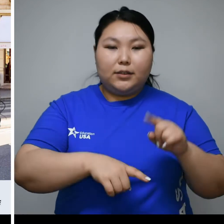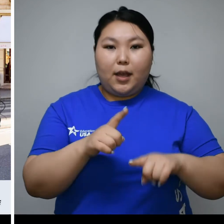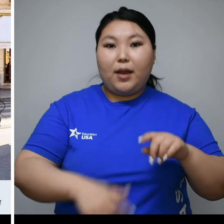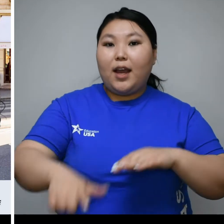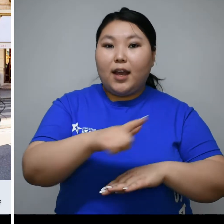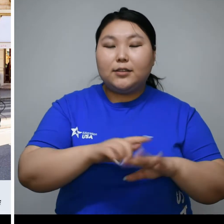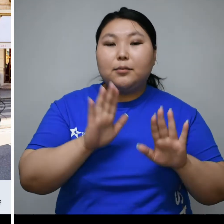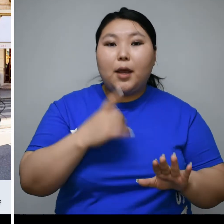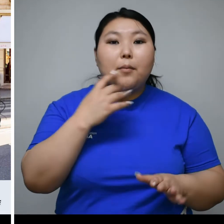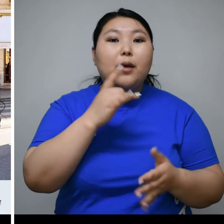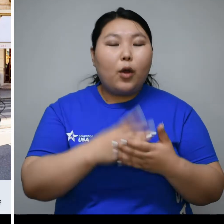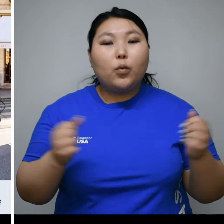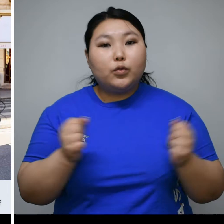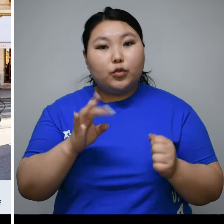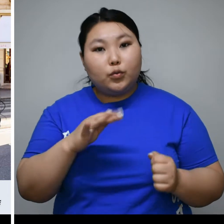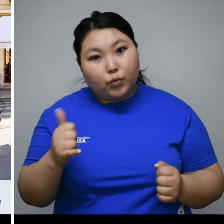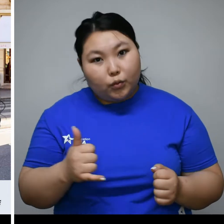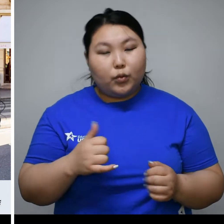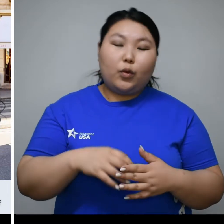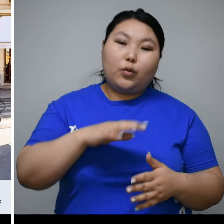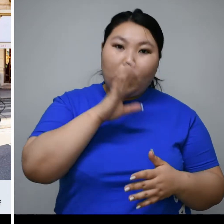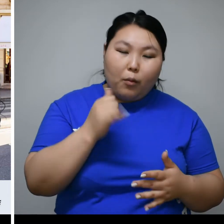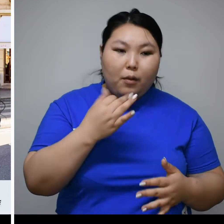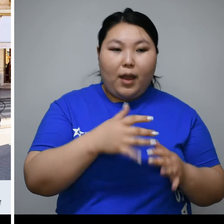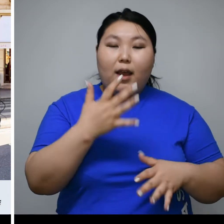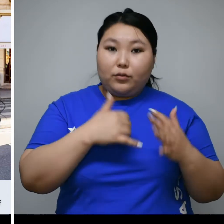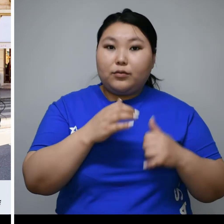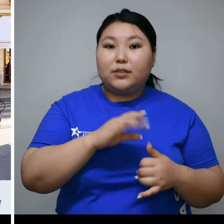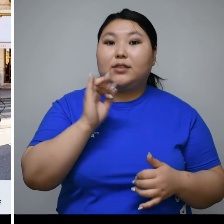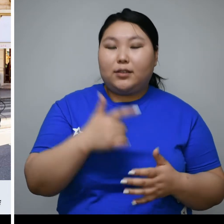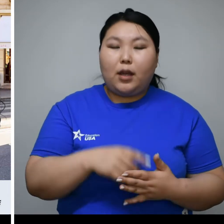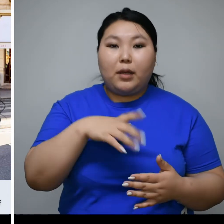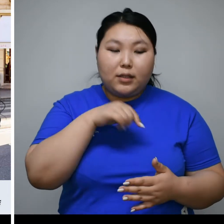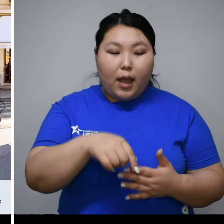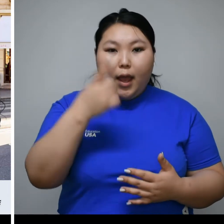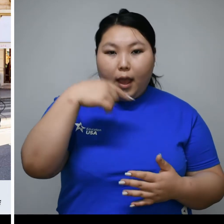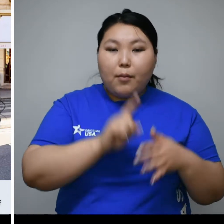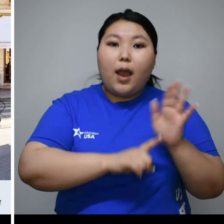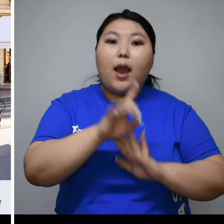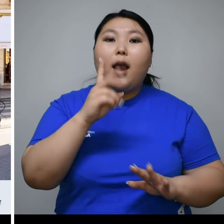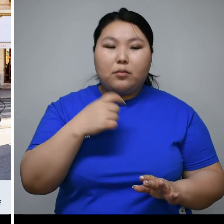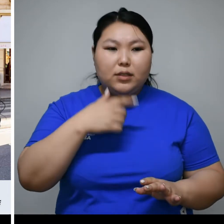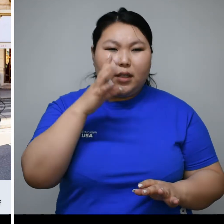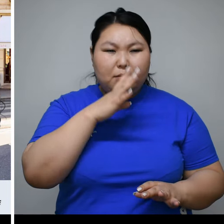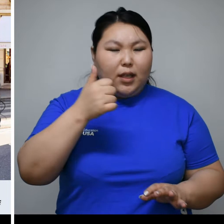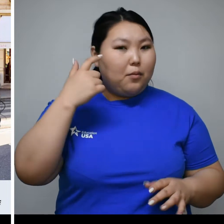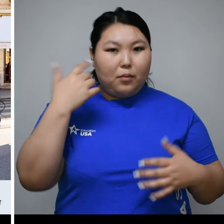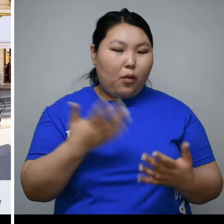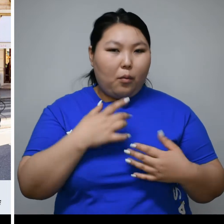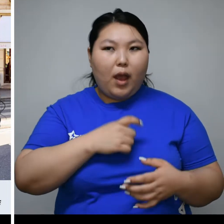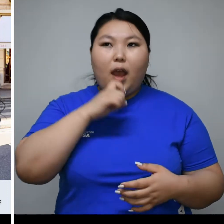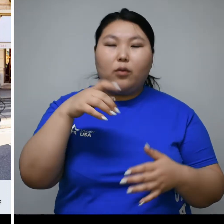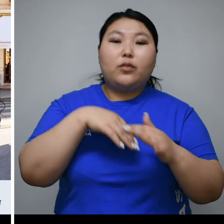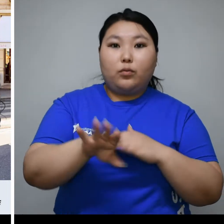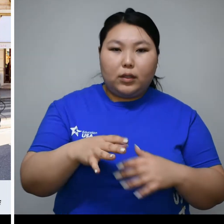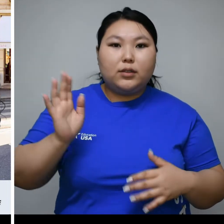Ямар газар баймаар байна? Хүүтэн үү гэх мэтлэн тэтэй хэлэт асуултуудыг асуудаг. Тэрийг хамгийн анх би нэг сайн мэдхгүй